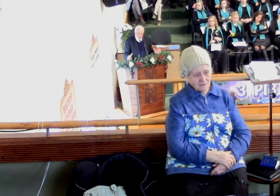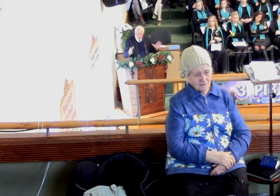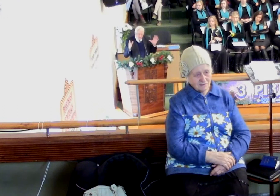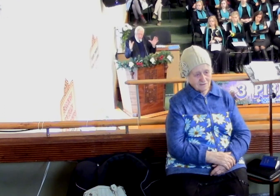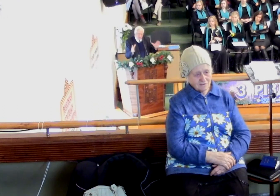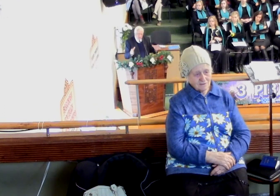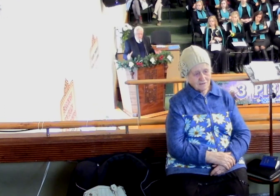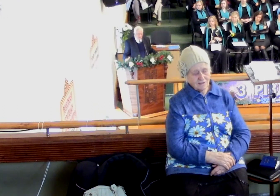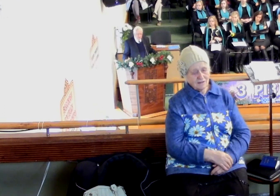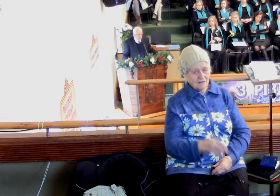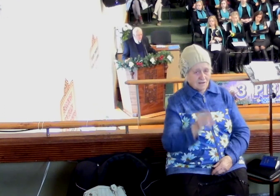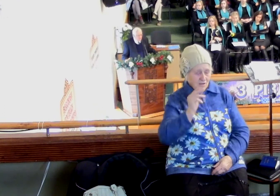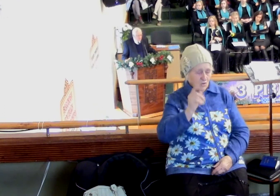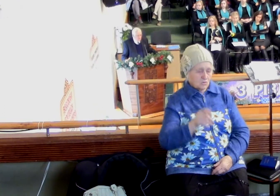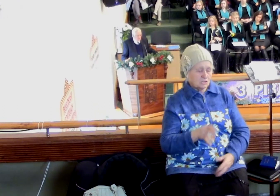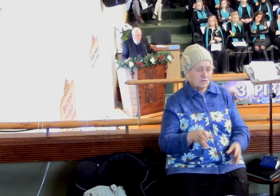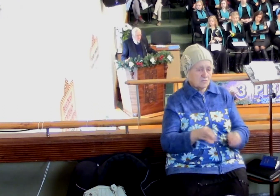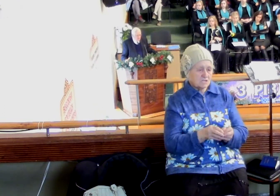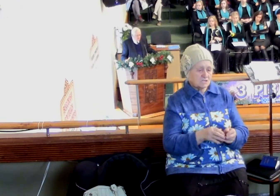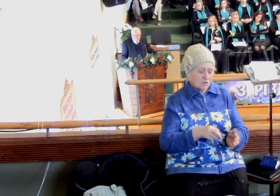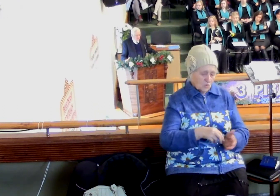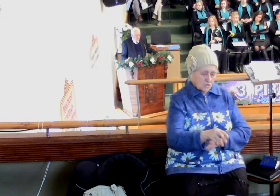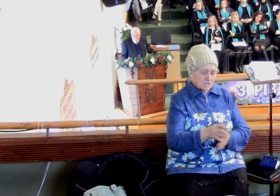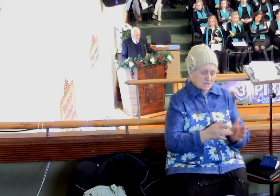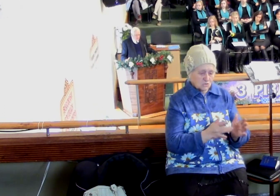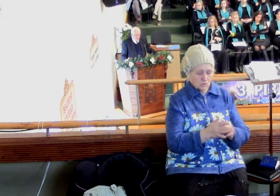И ученики ходят там, с ним вместе.